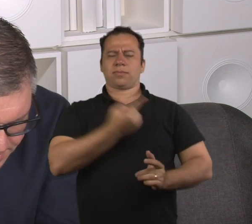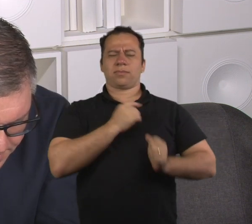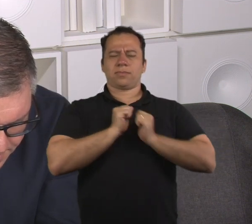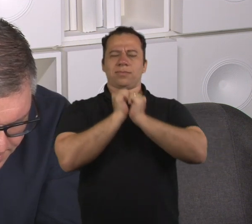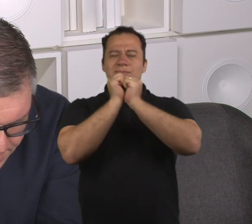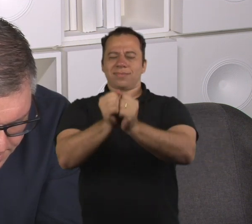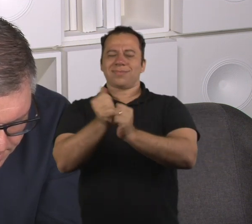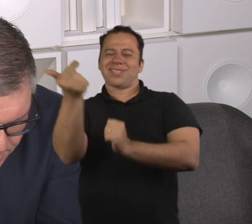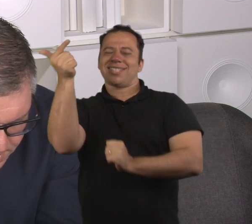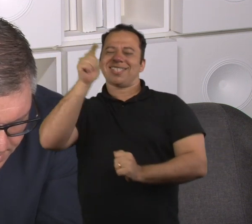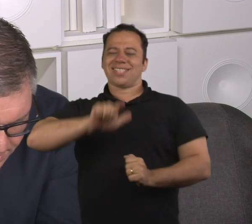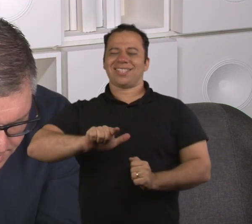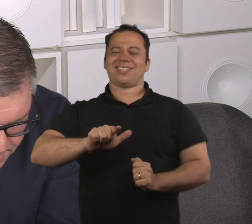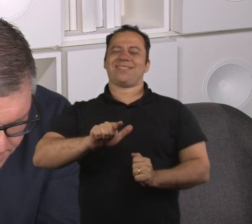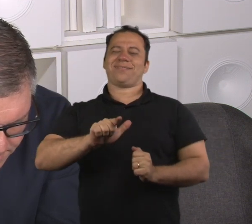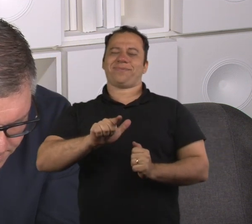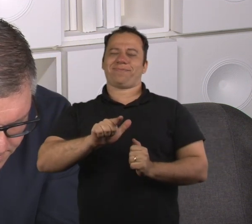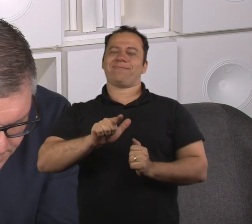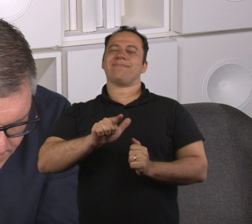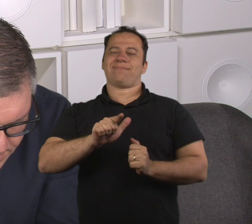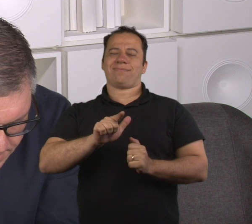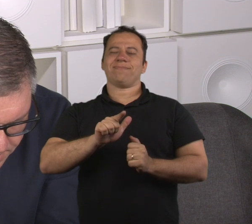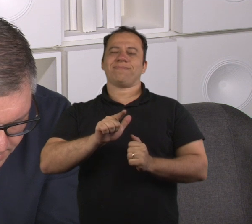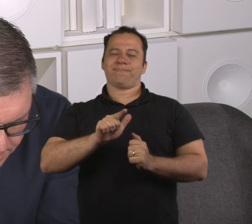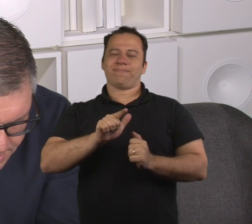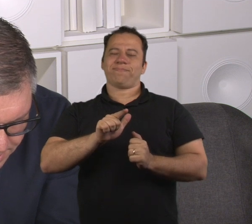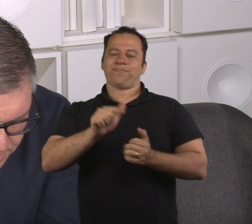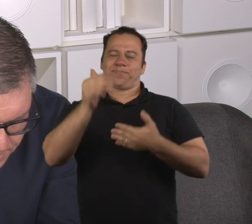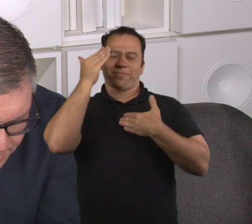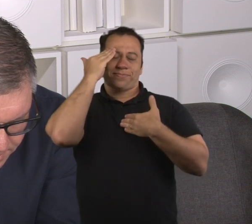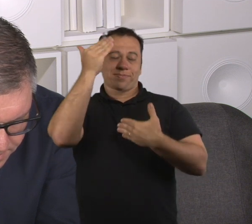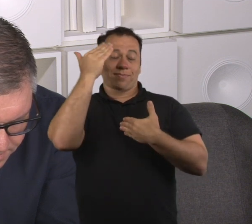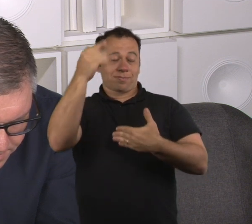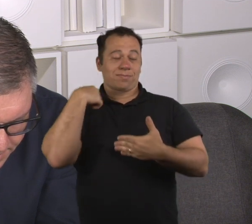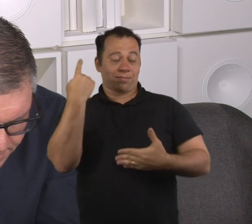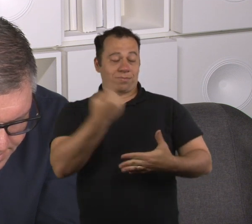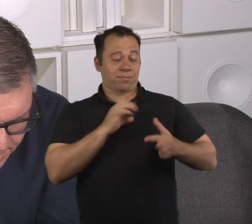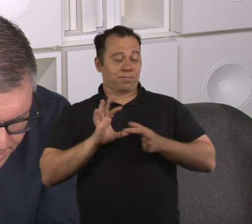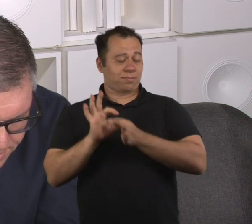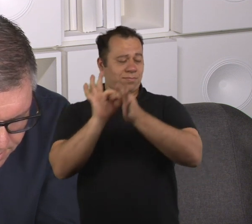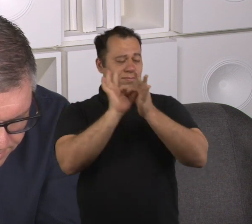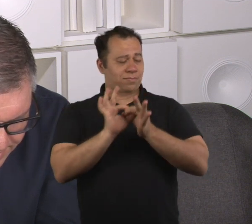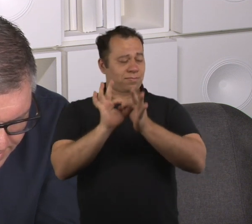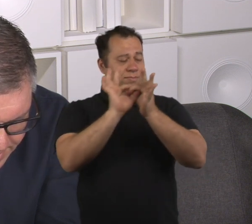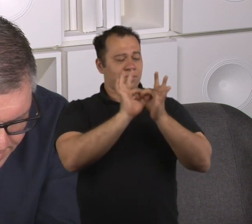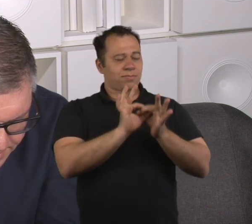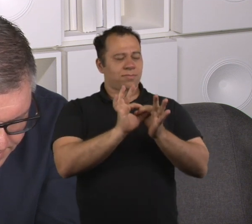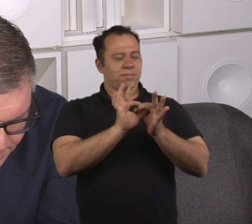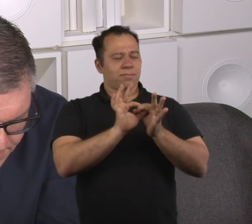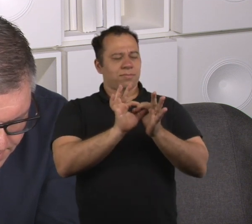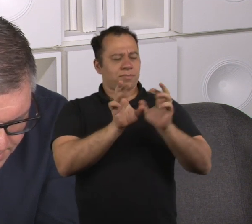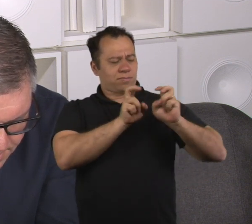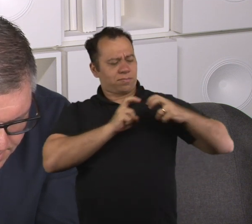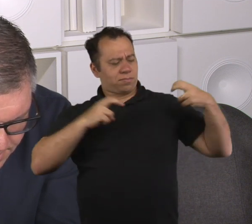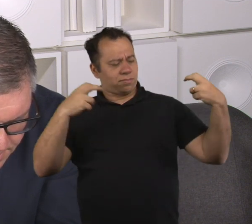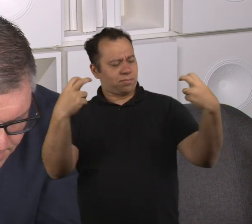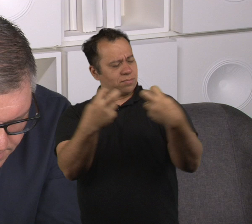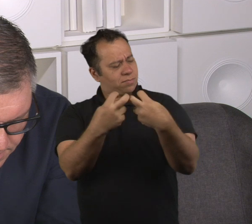novamente. Obrigado pela nossa comunhão, pela nossa roda de conversa.